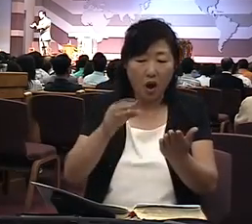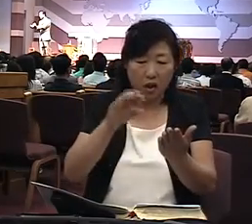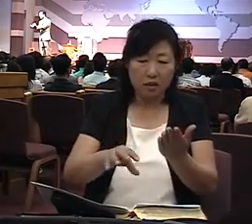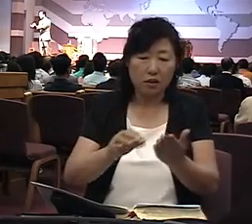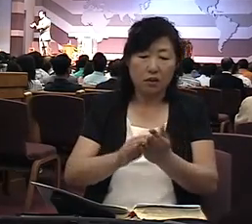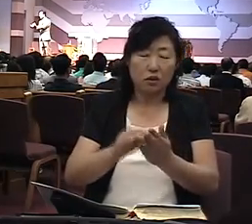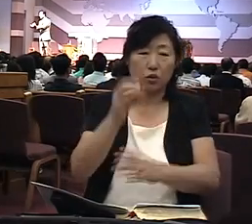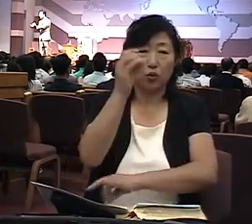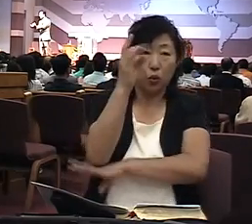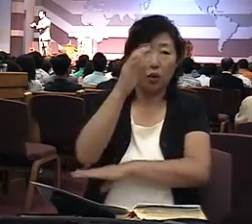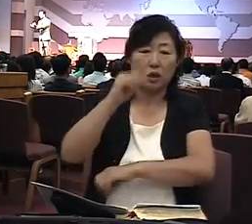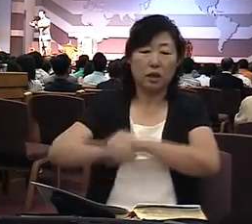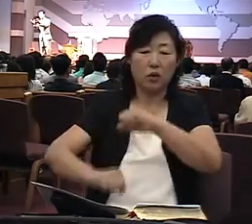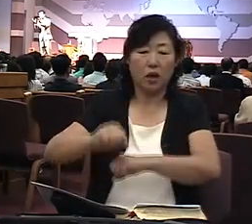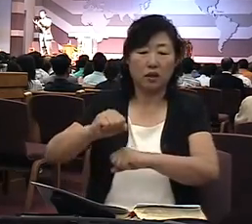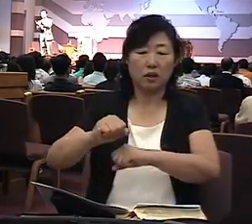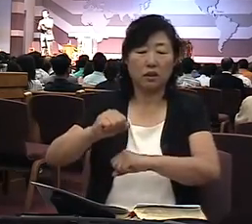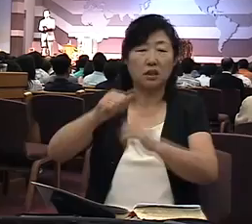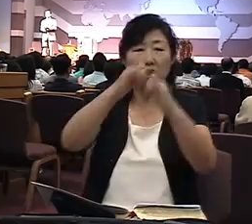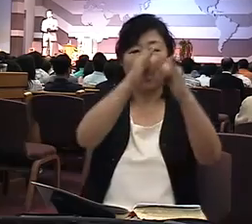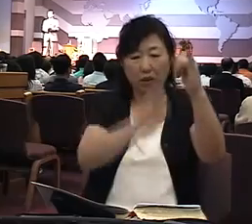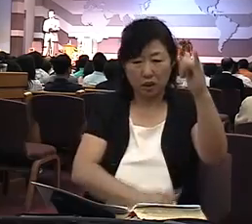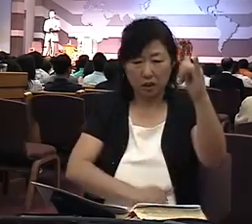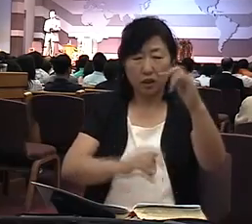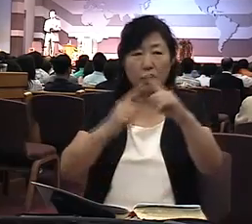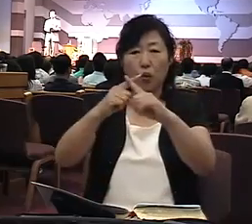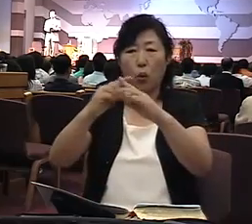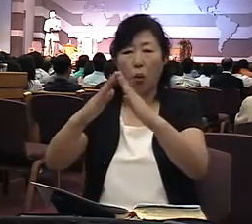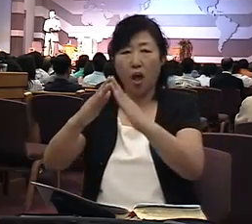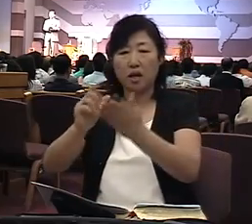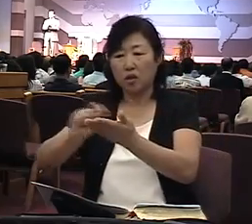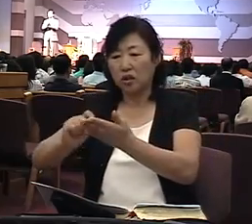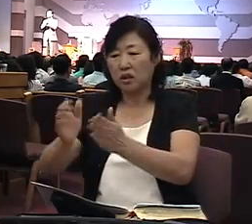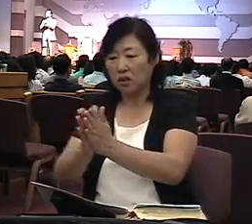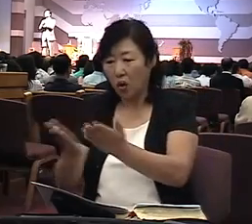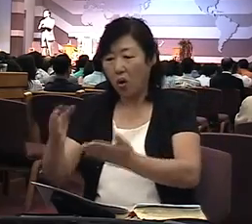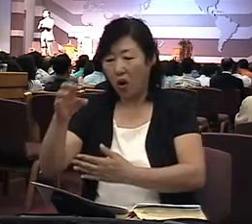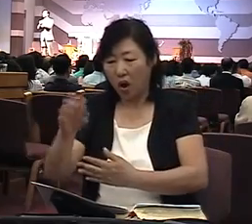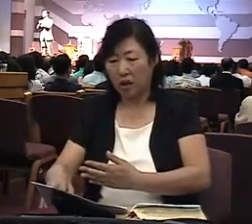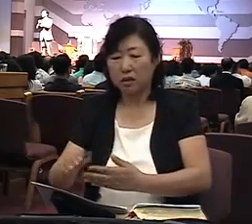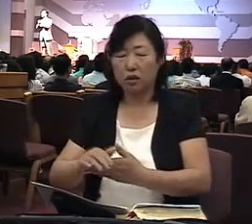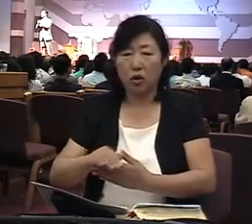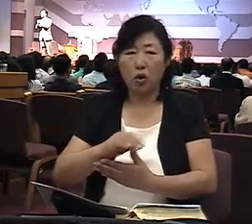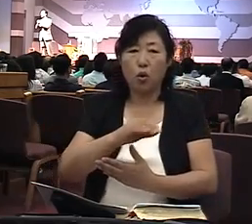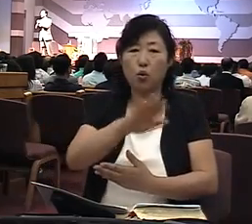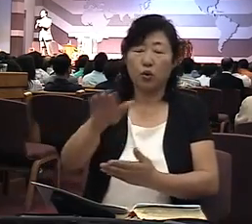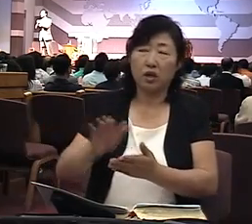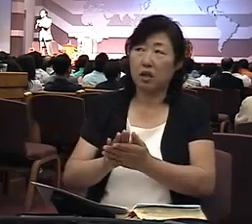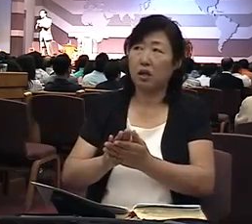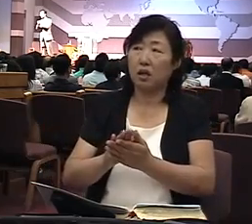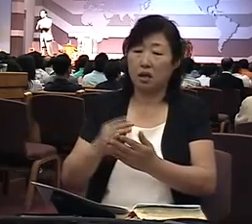역사에서, 교회 서신서에서 우리에게 되풀이 전해지고